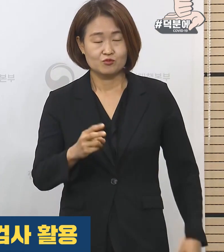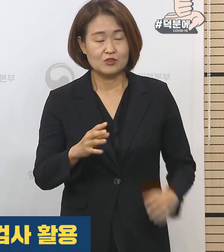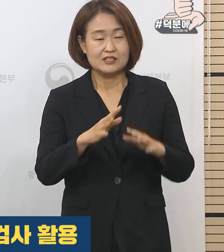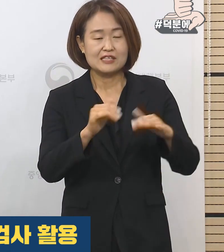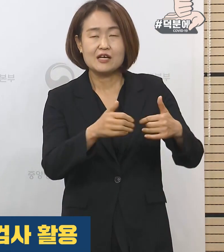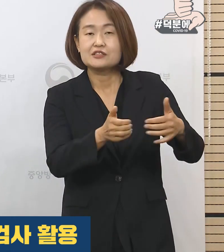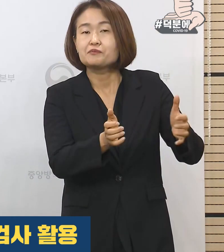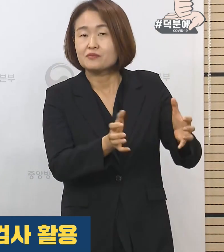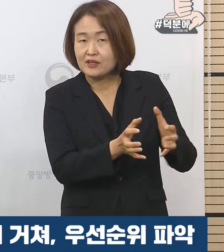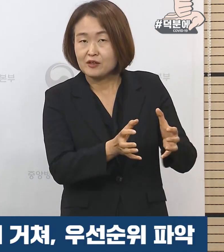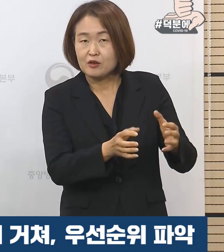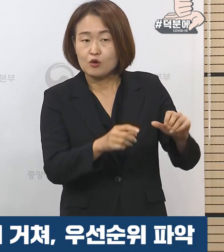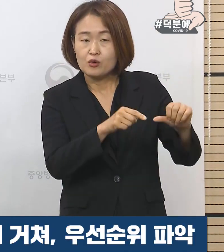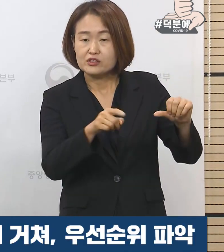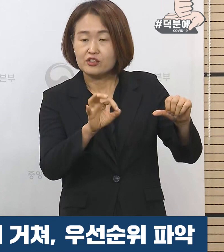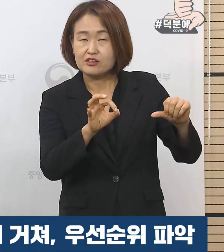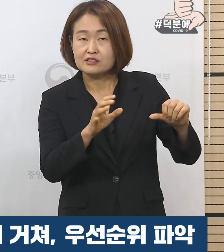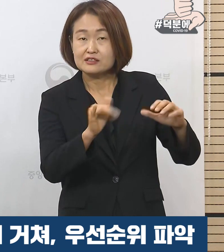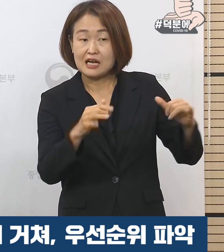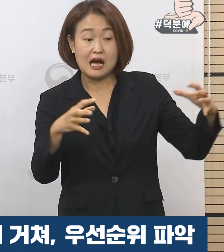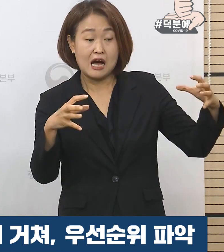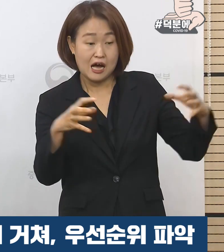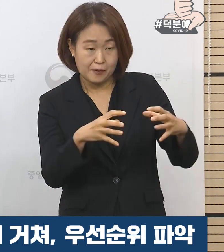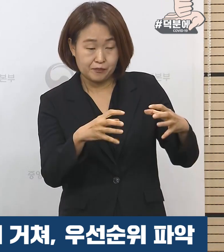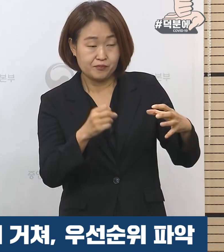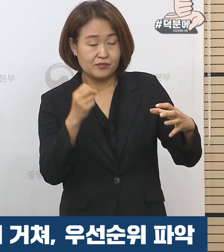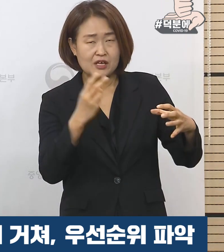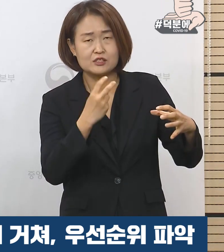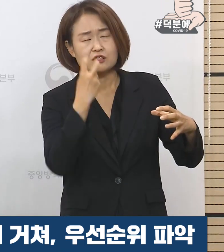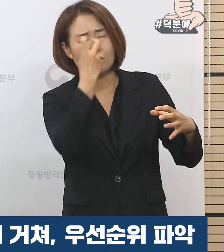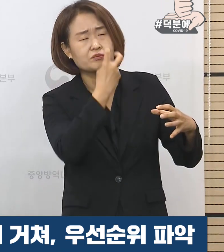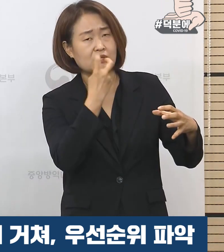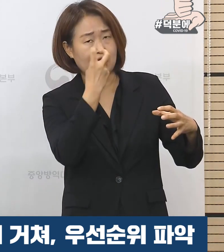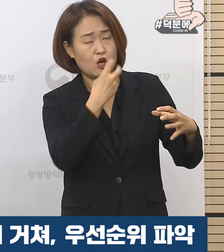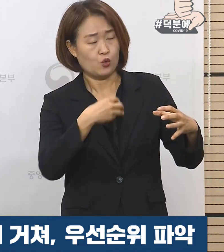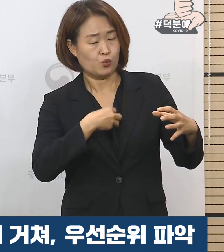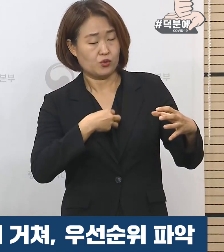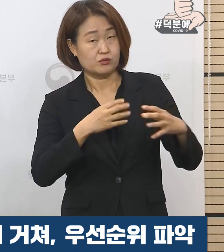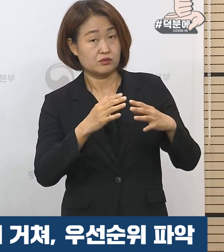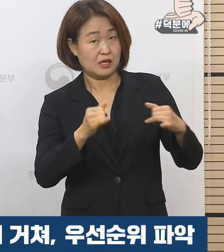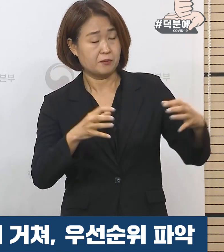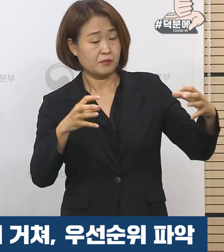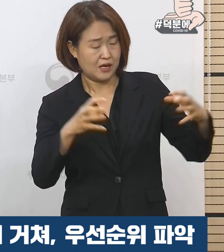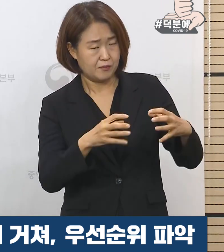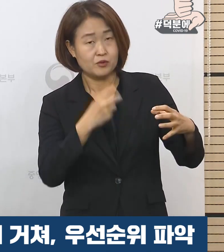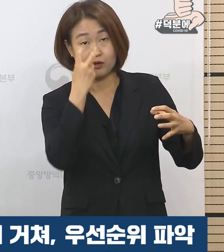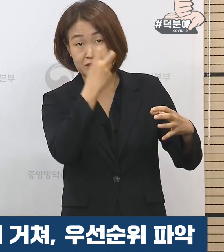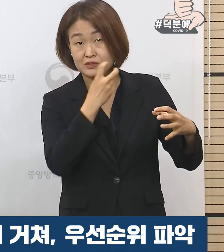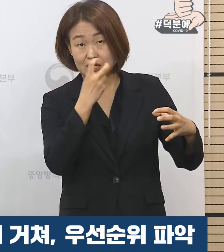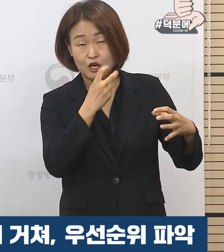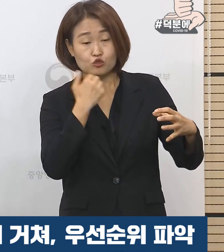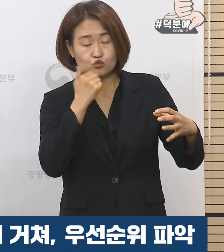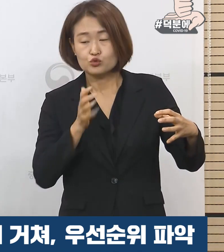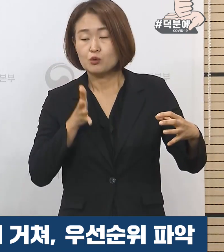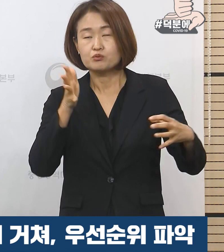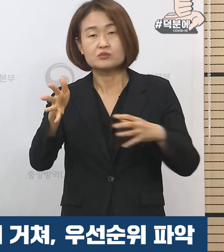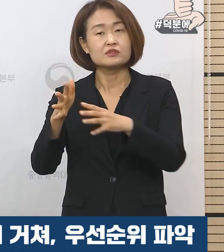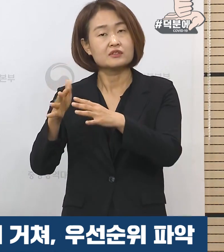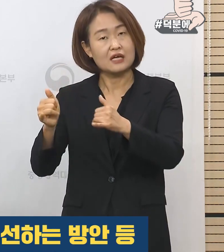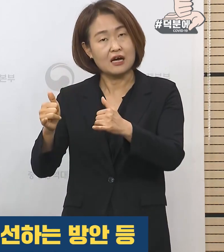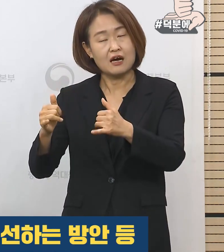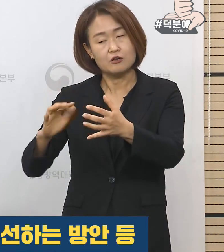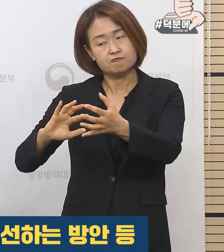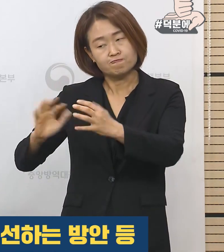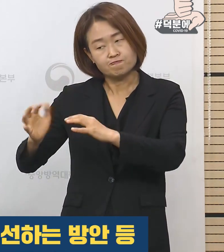표본검사를 활용해서 그러한 고위험 집단을 대상으로 전문가들과의 논의를 거쳐서 또 우선순위 등을 파악을